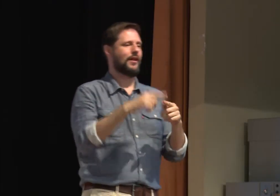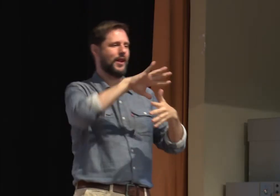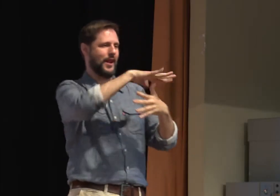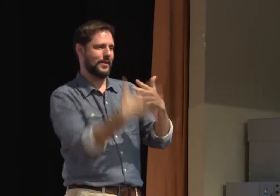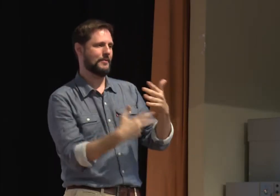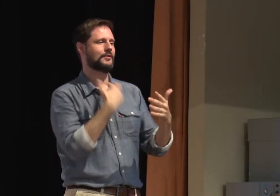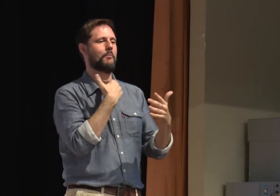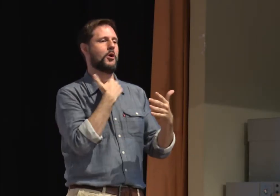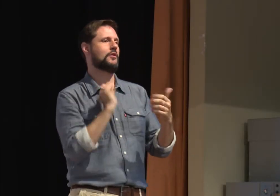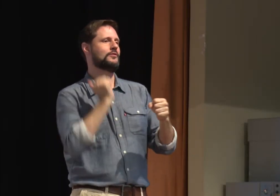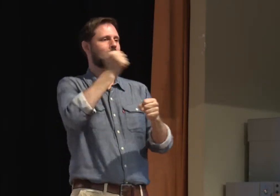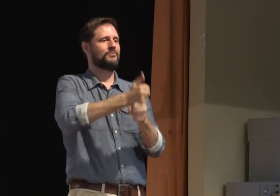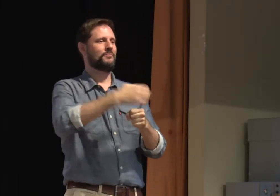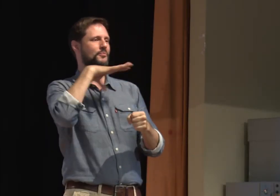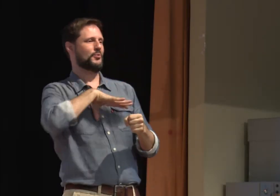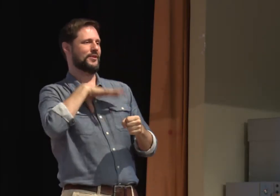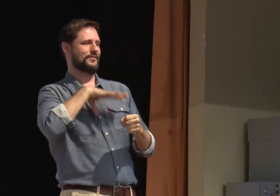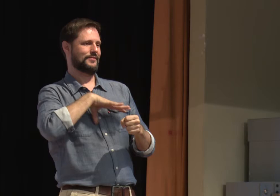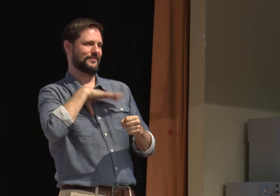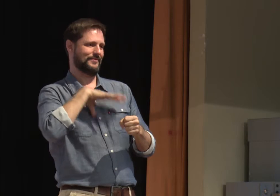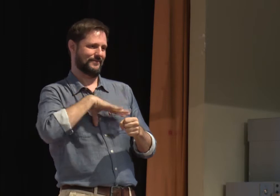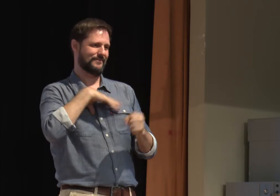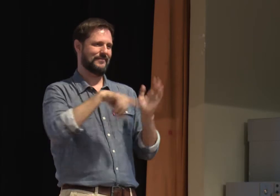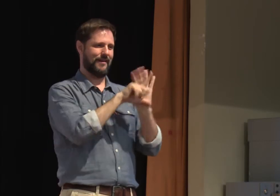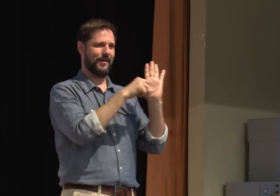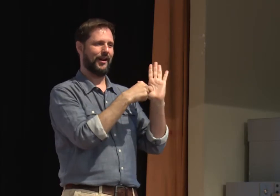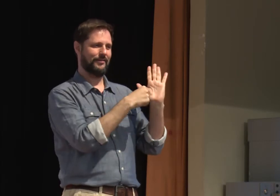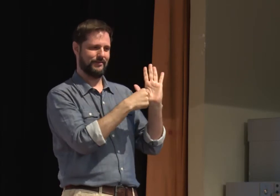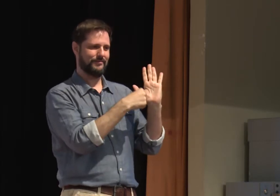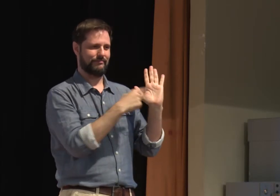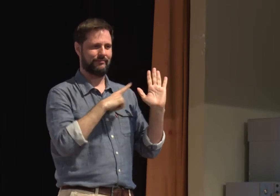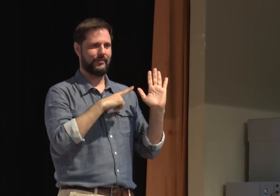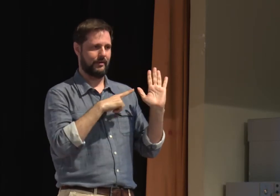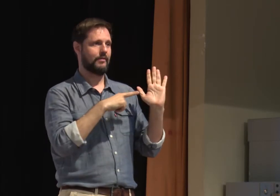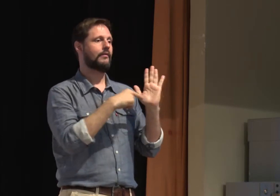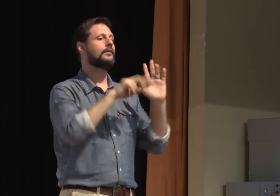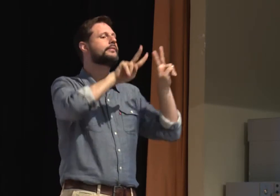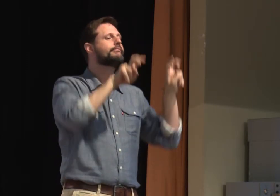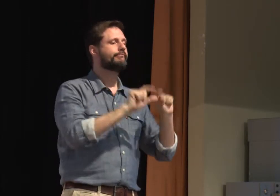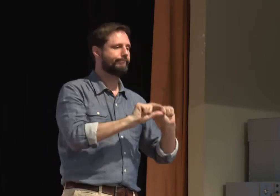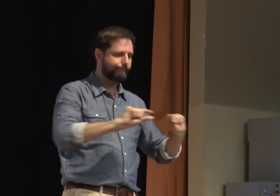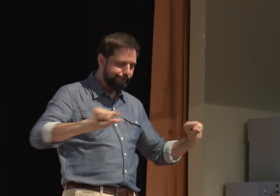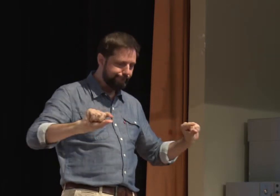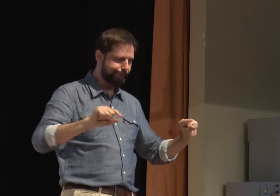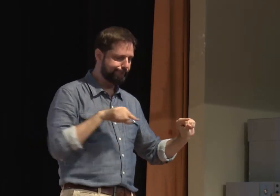trabalho, porque a Libras não pode substituir o português, né? Está na lei, está escrito isso na lei. Então,